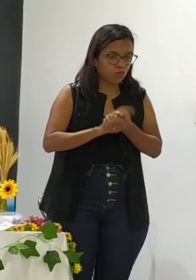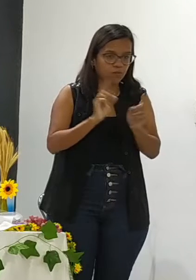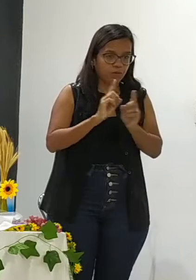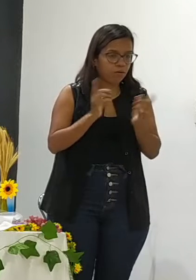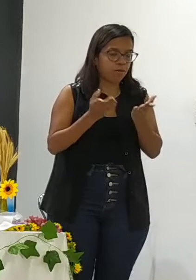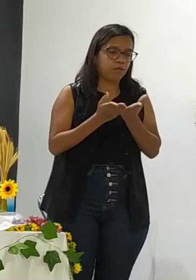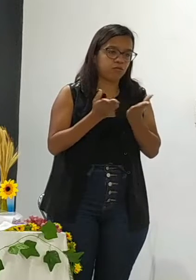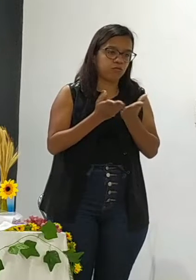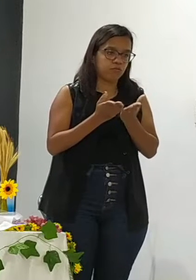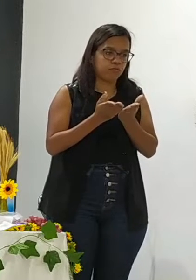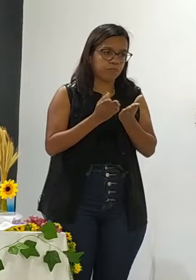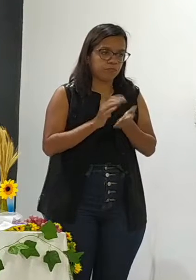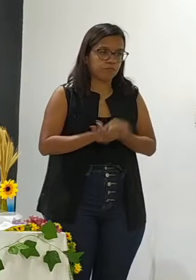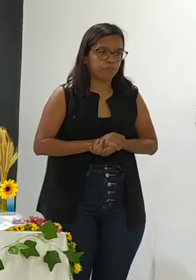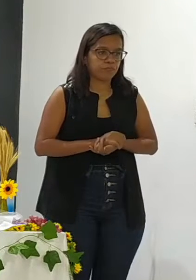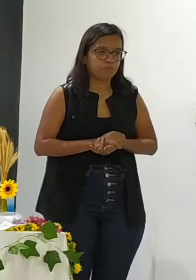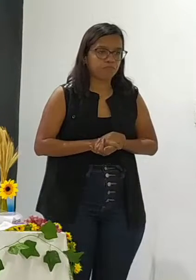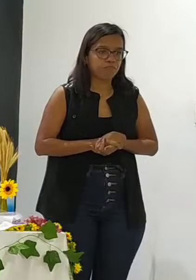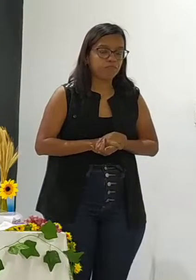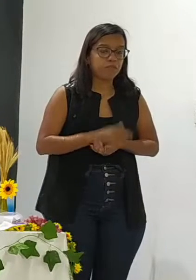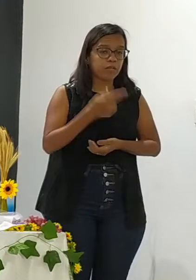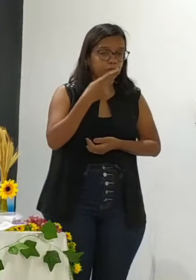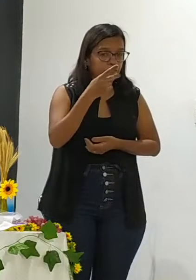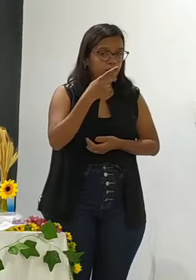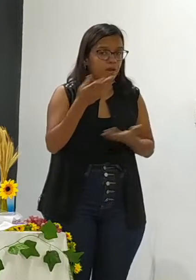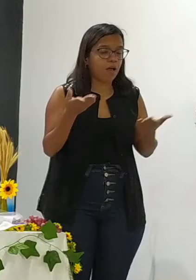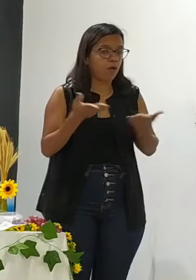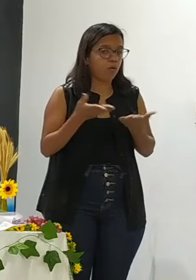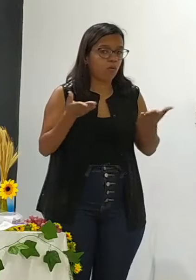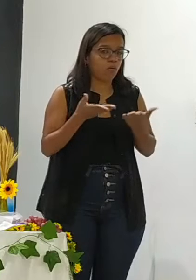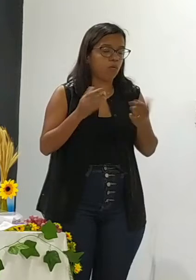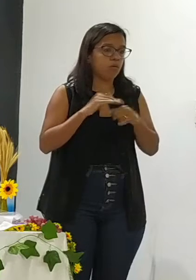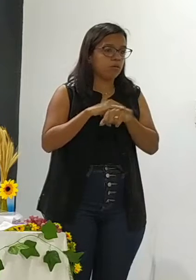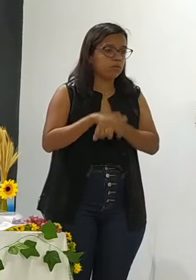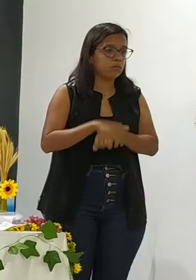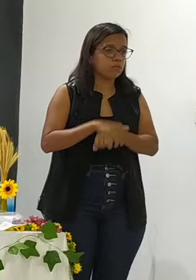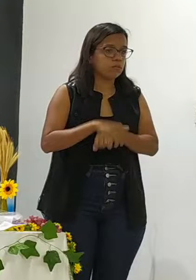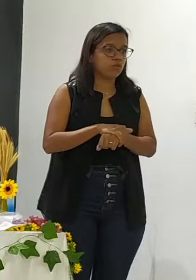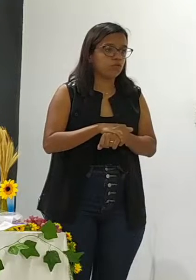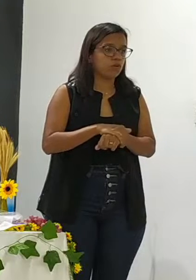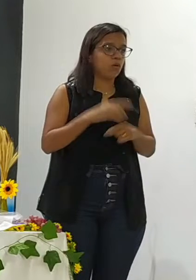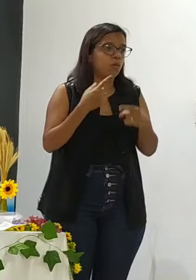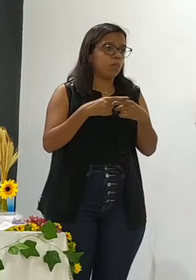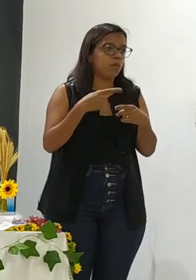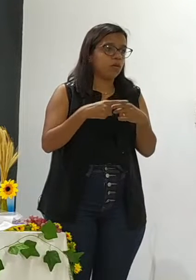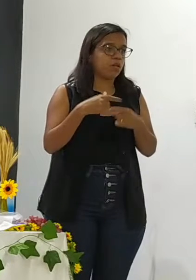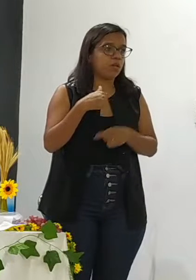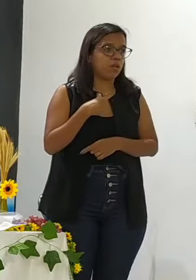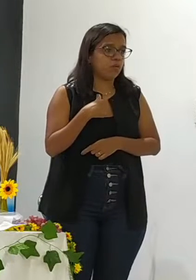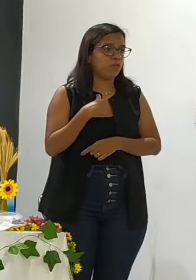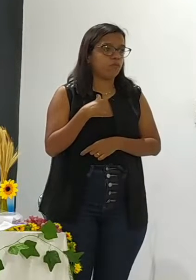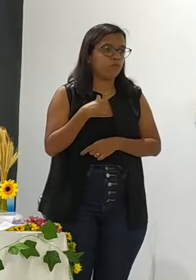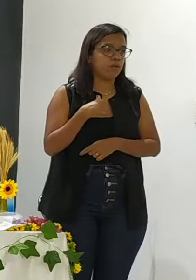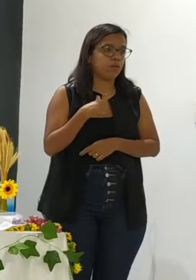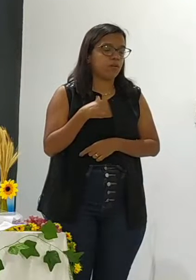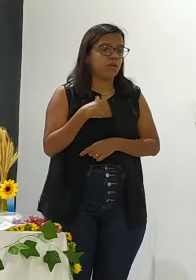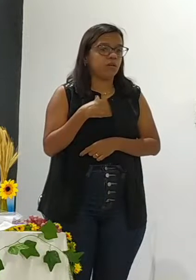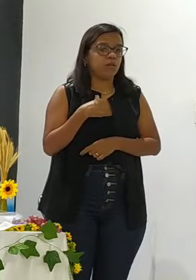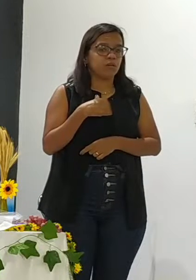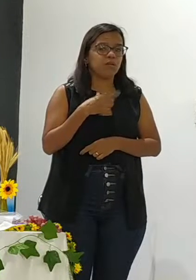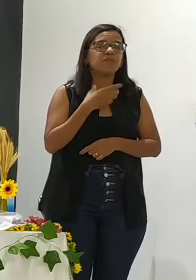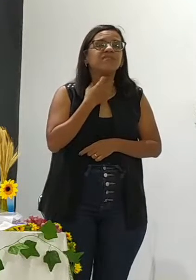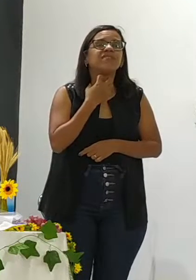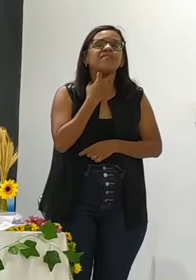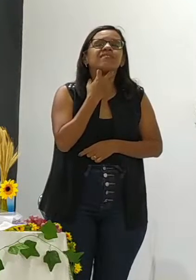ele. Então eu quero te dizer uma coisa nessa noite, porque eu vim aqui, irmãos, ainda que eu estou com a minha